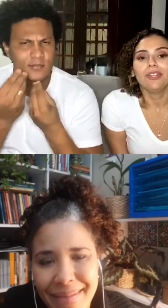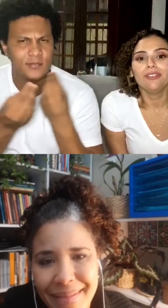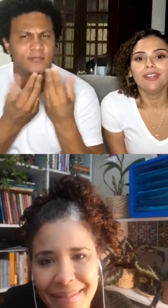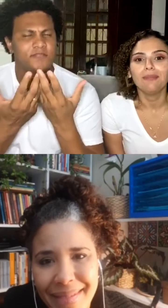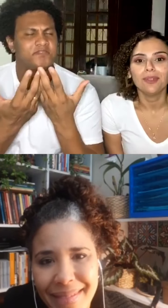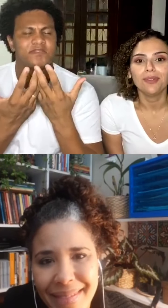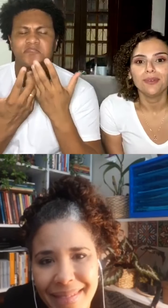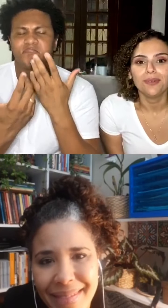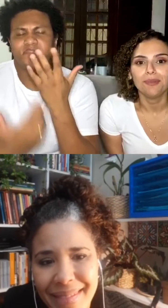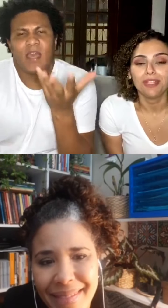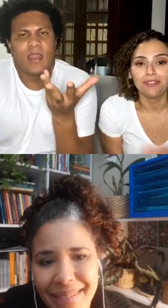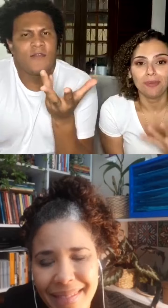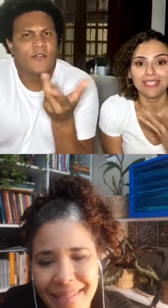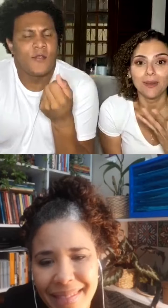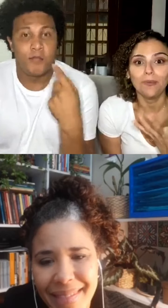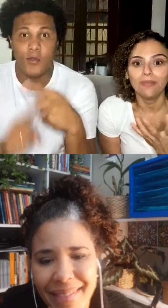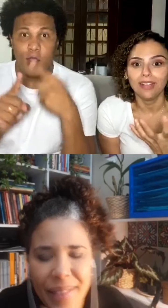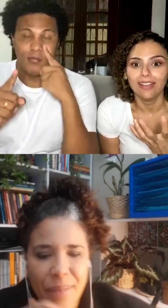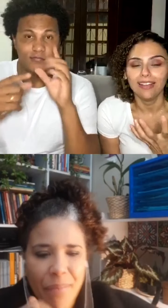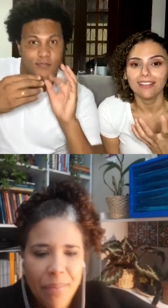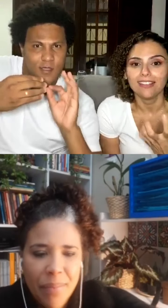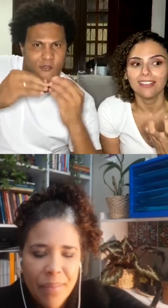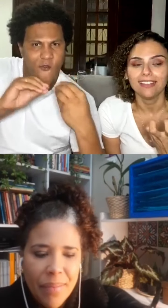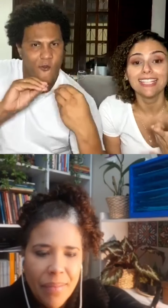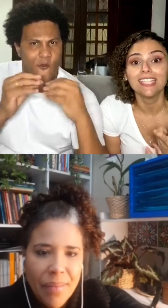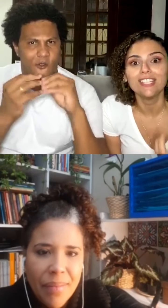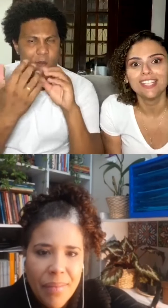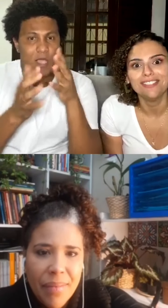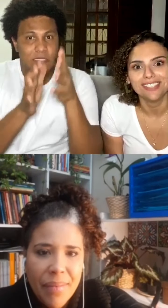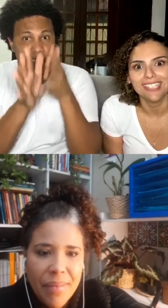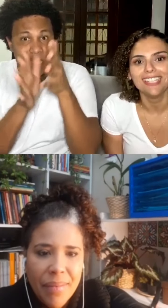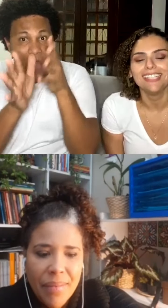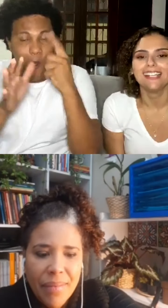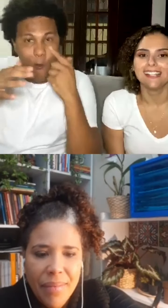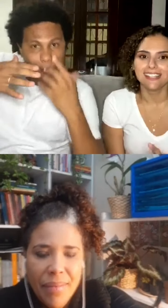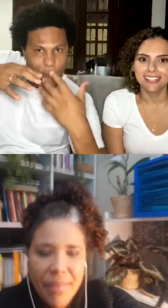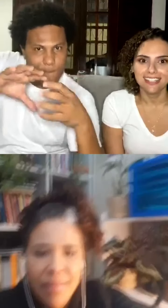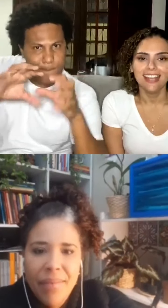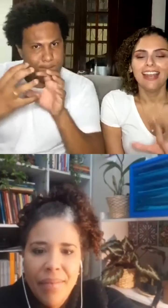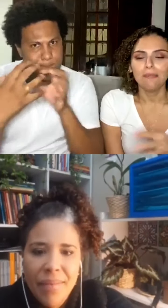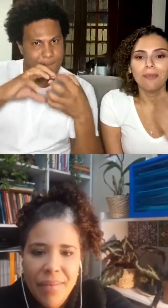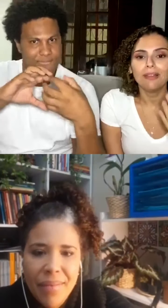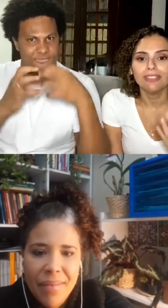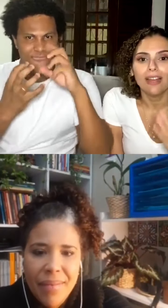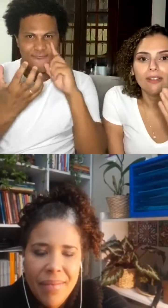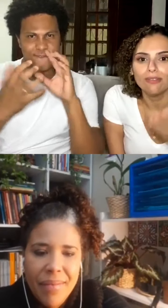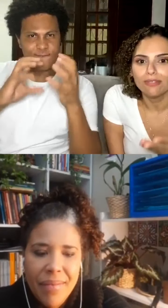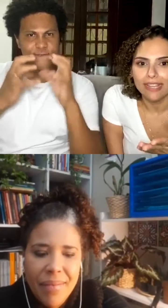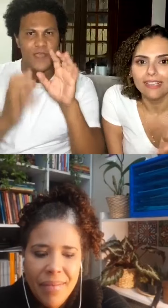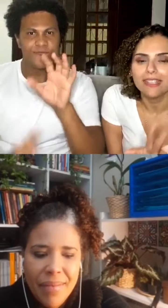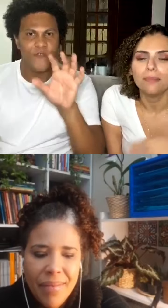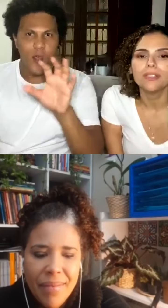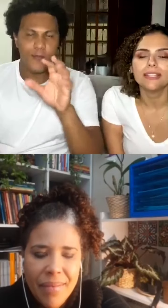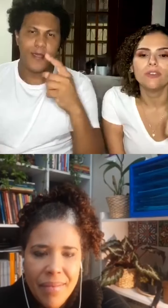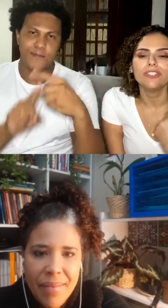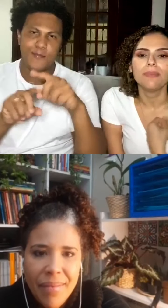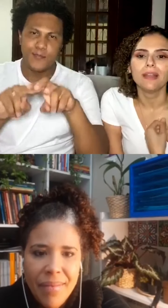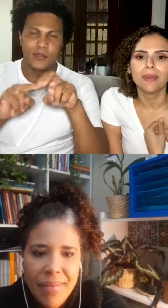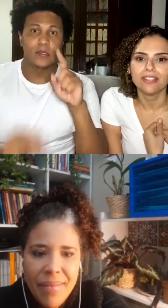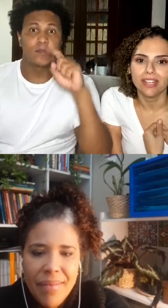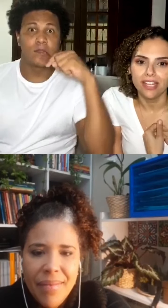muita informação descritiva, né? E a gente... Vamos perguntar eles, depois eles dão um